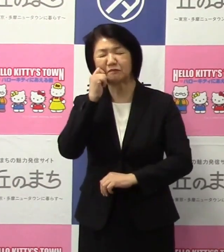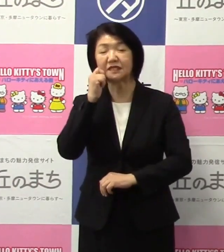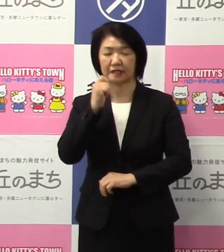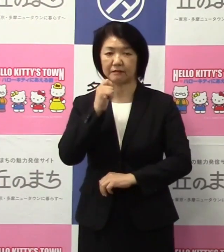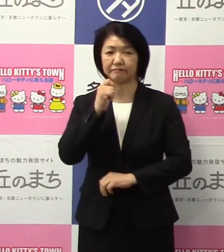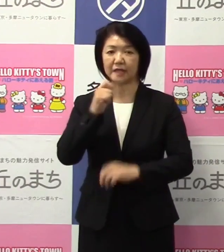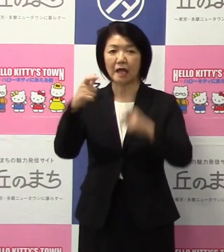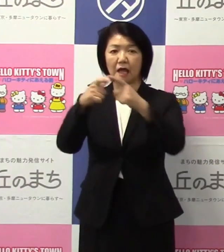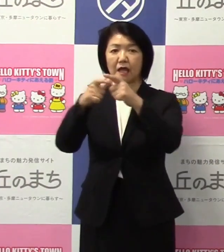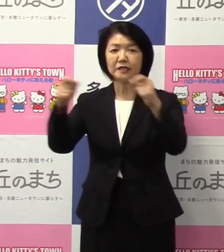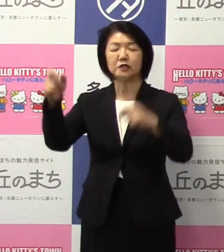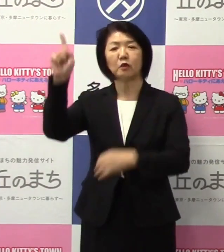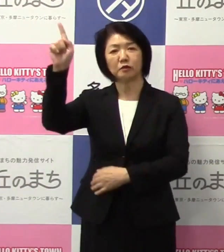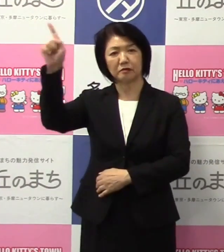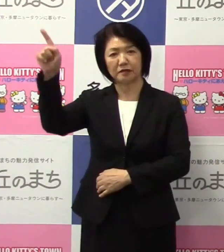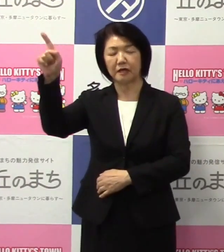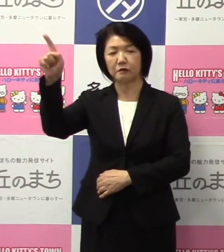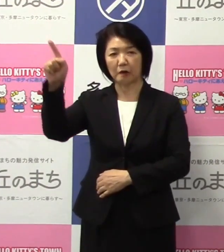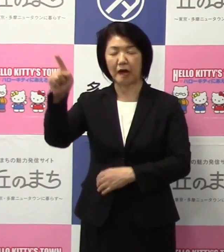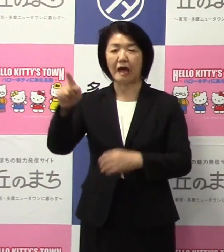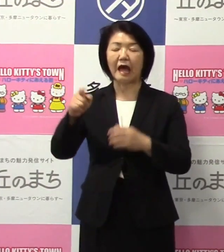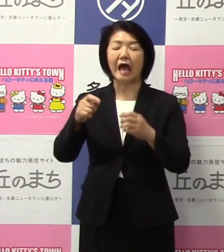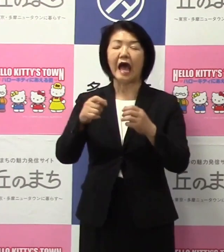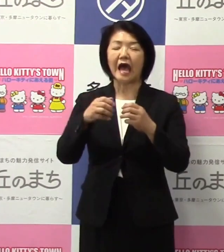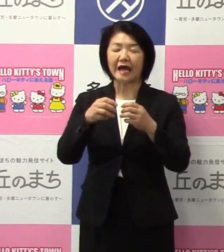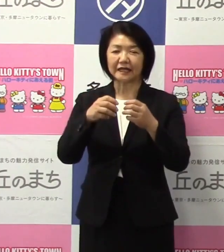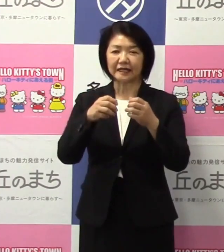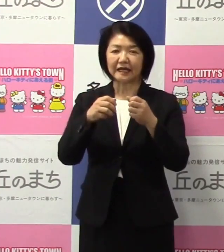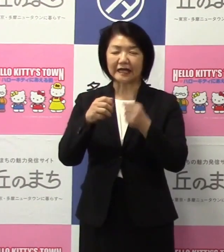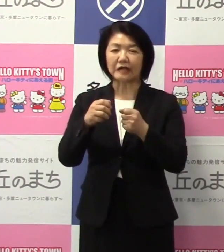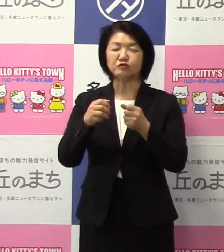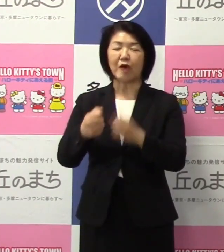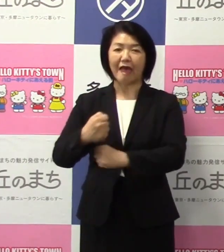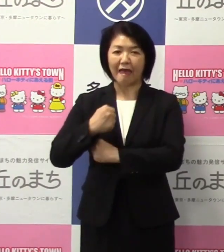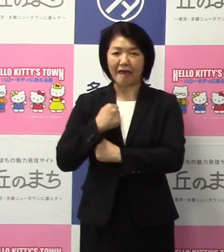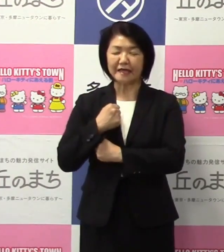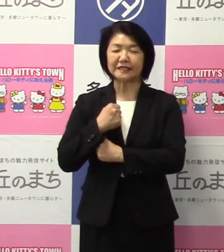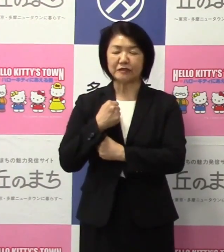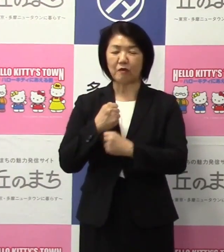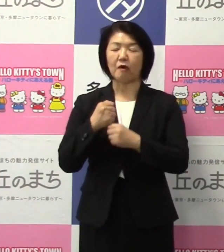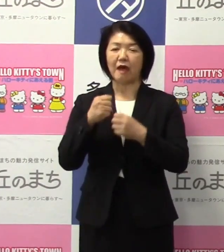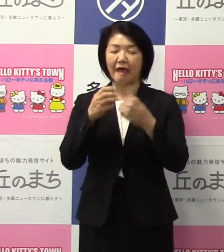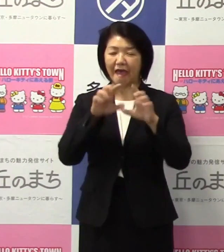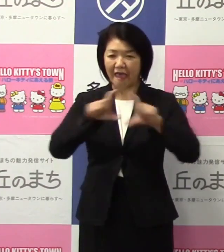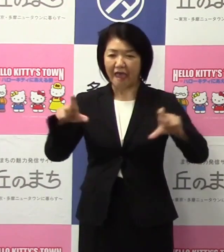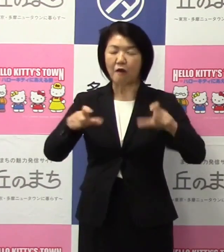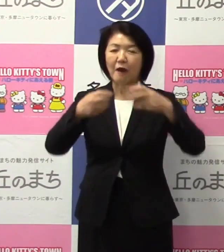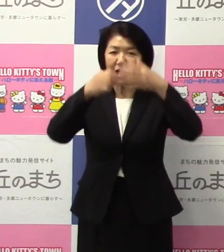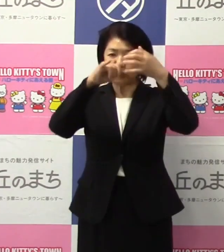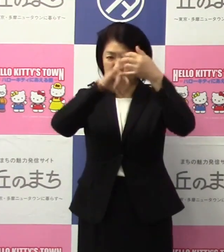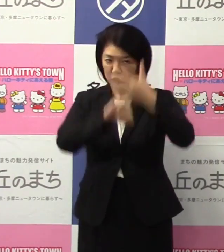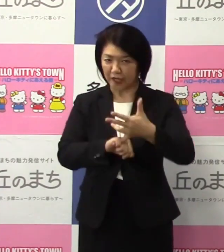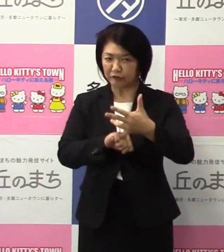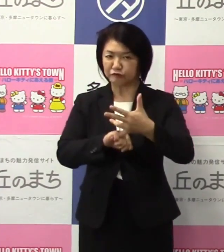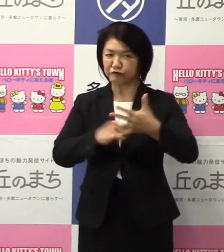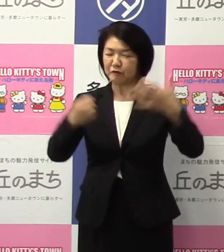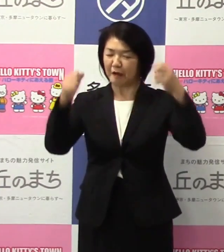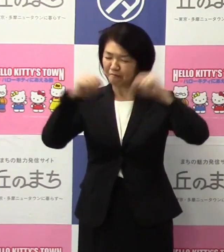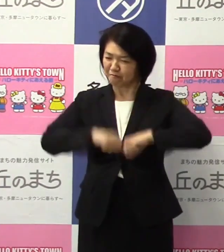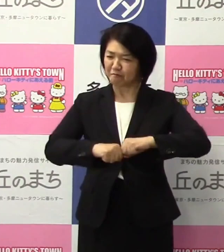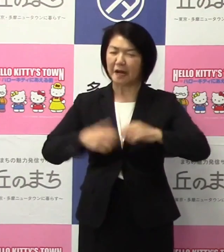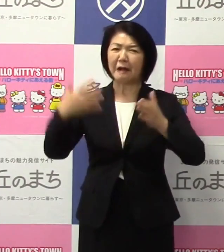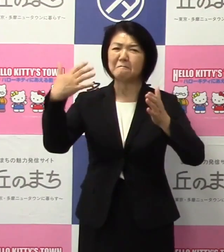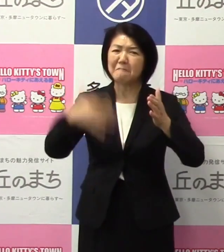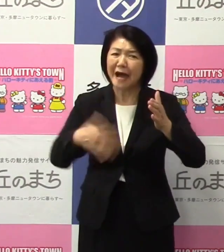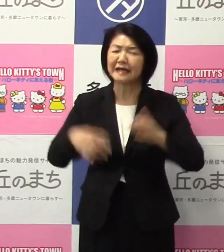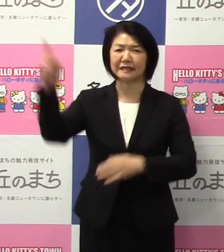然として核兵器禁止条約への批准を行っていません。被爆国日本だからこそ